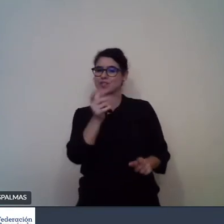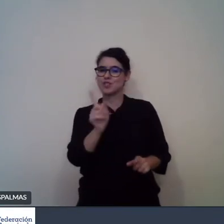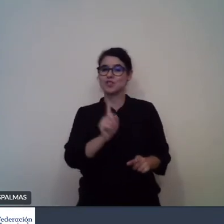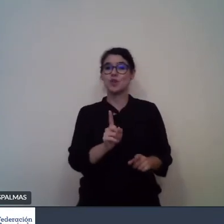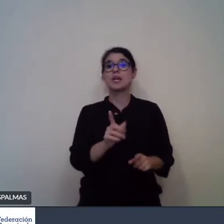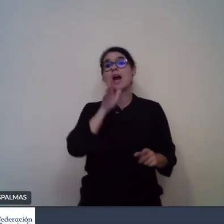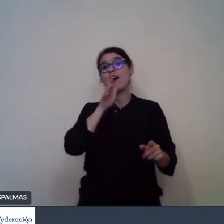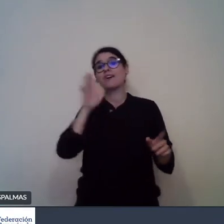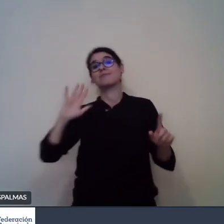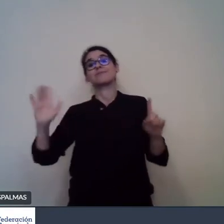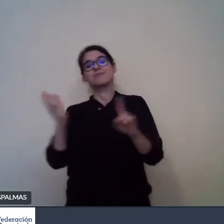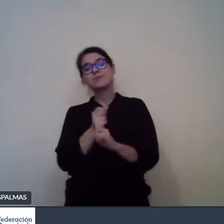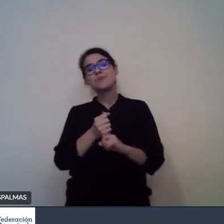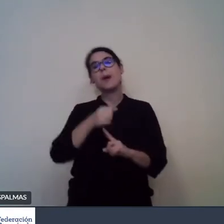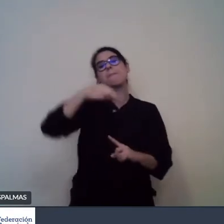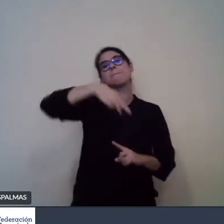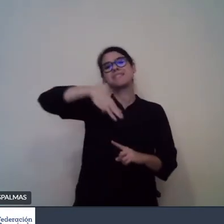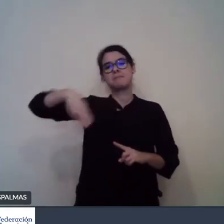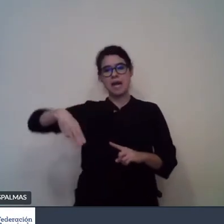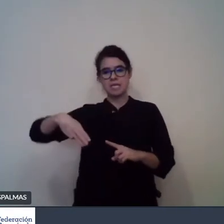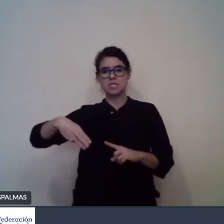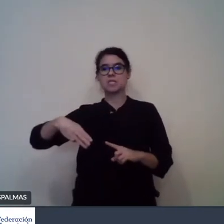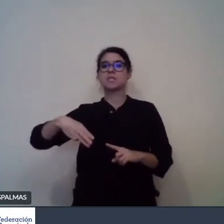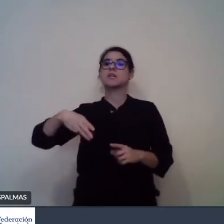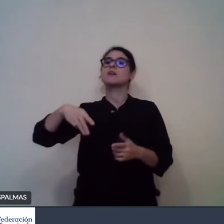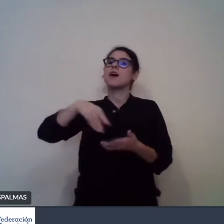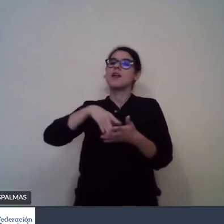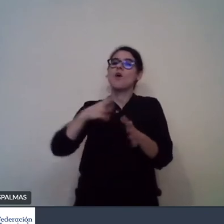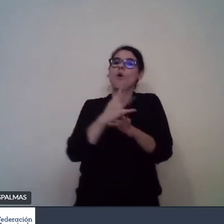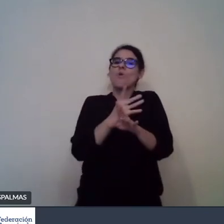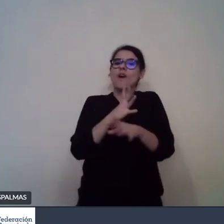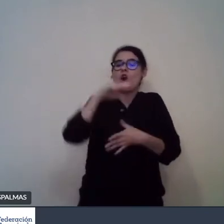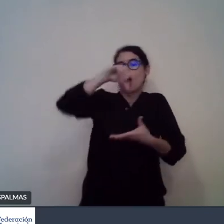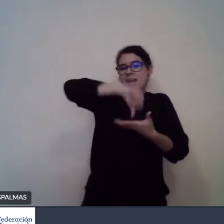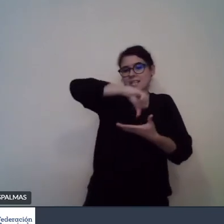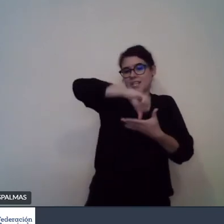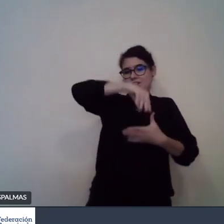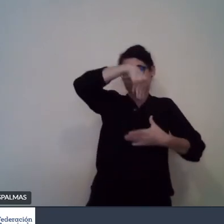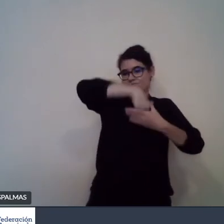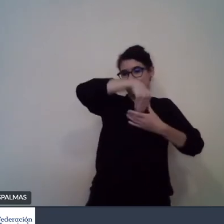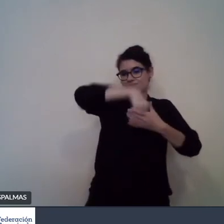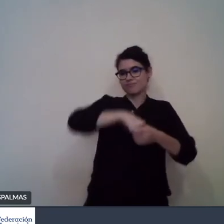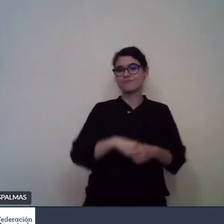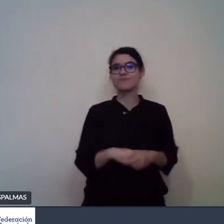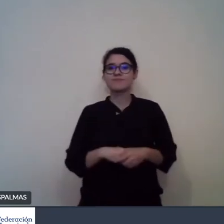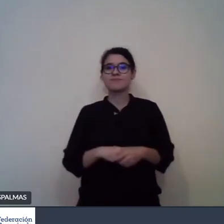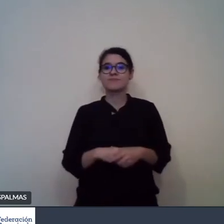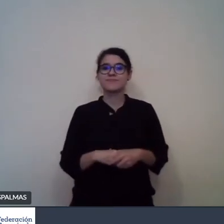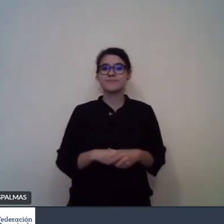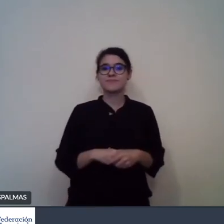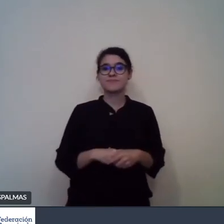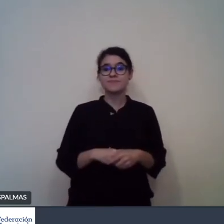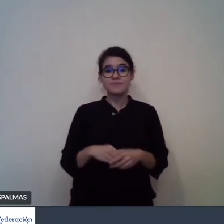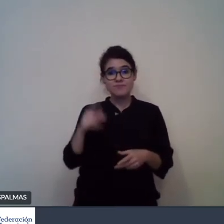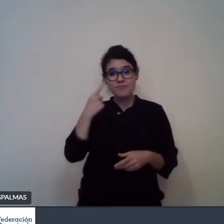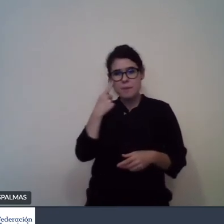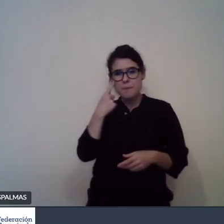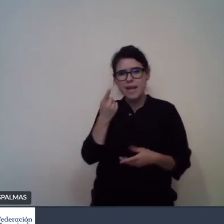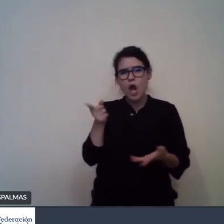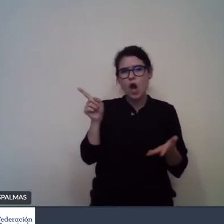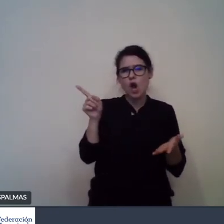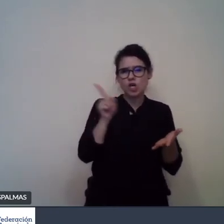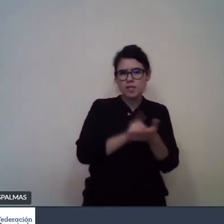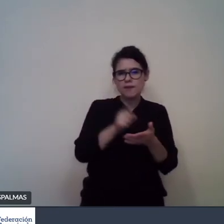que es grande defendiendo fuera y mismatch en el juego interior. fijaros de nuevo, amenaza en el poste